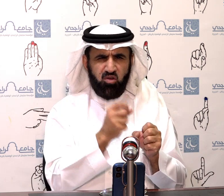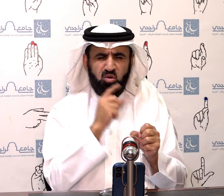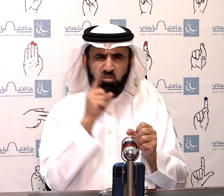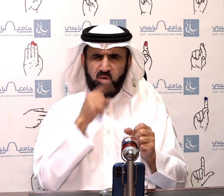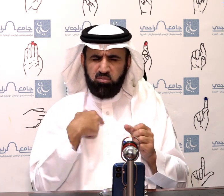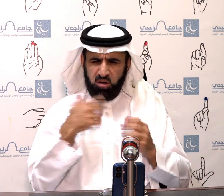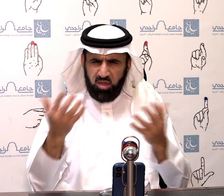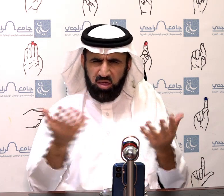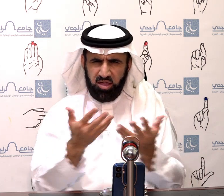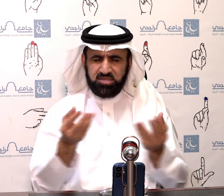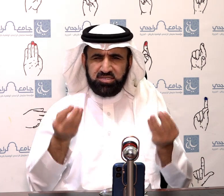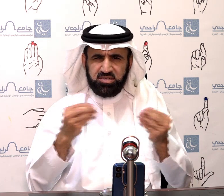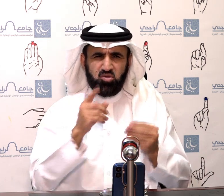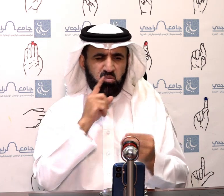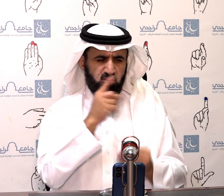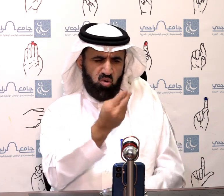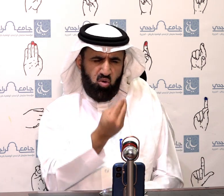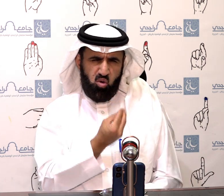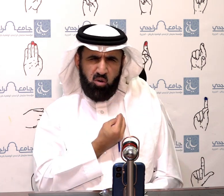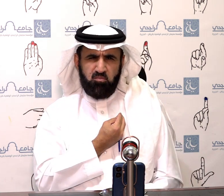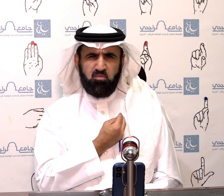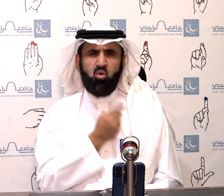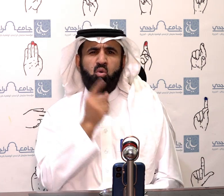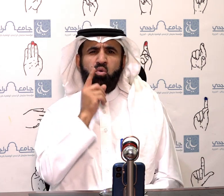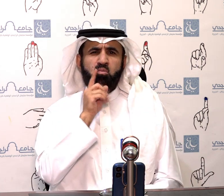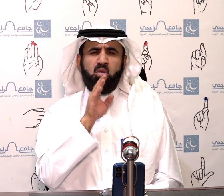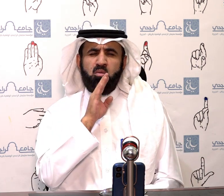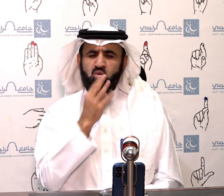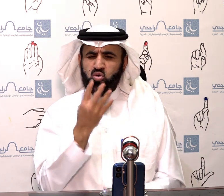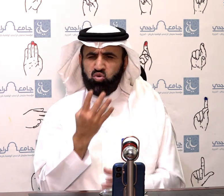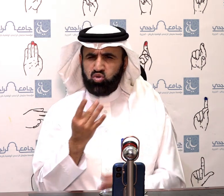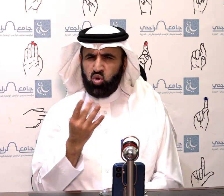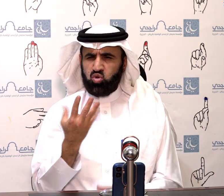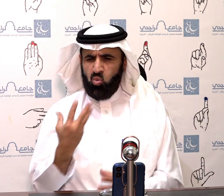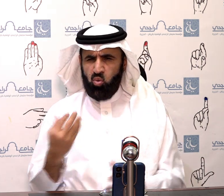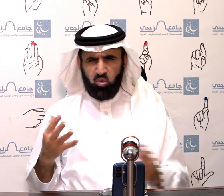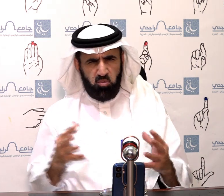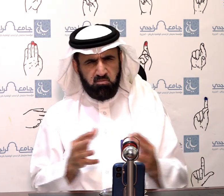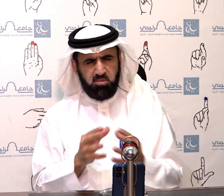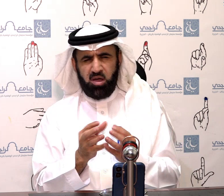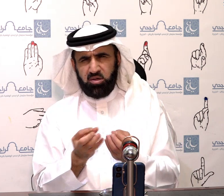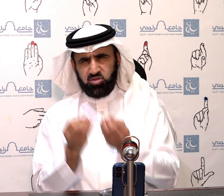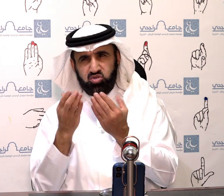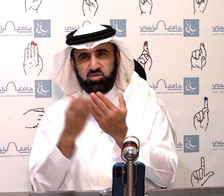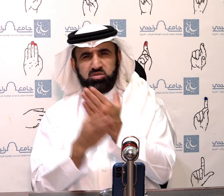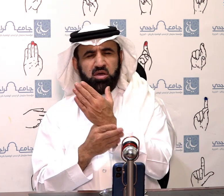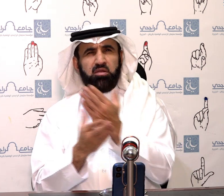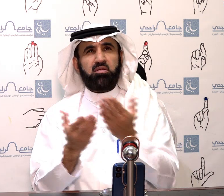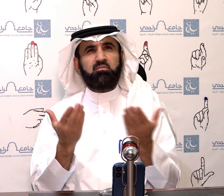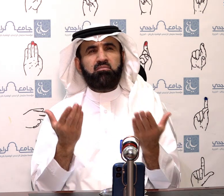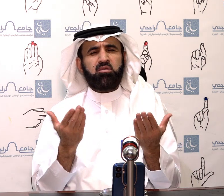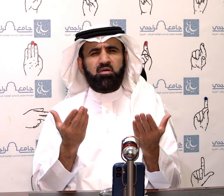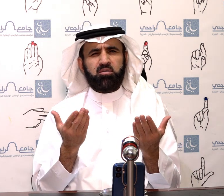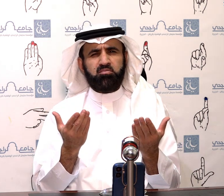راضين، واجمعنا بهم وذرياتنا في جنات النعيم. اللهم إنا نسألك الهدى